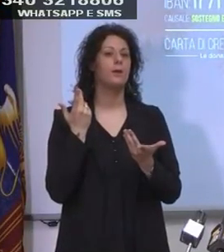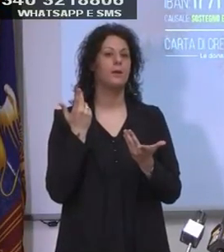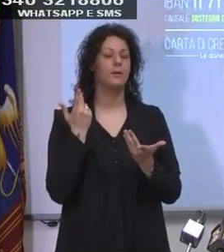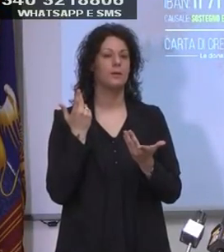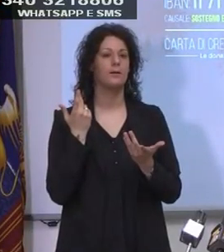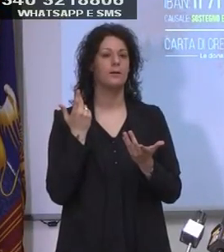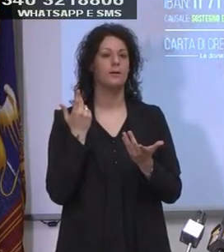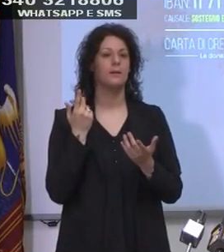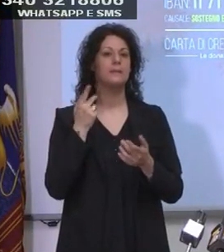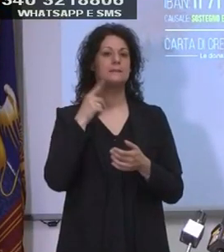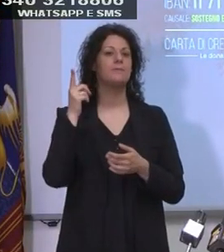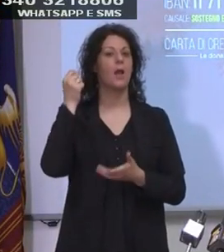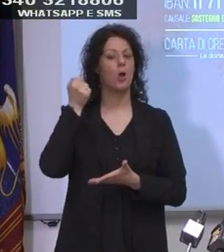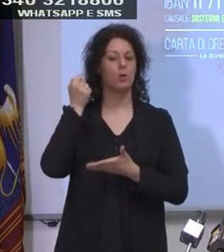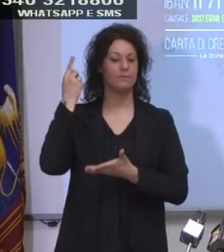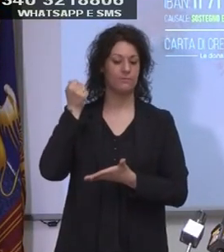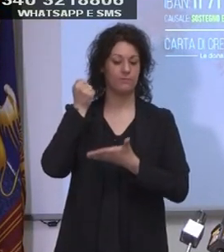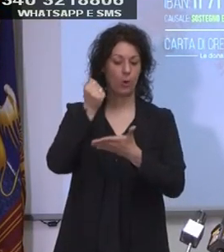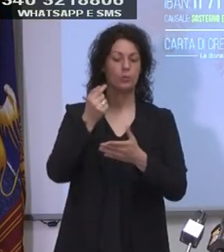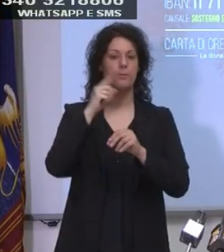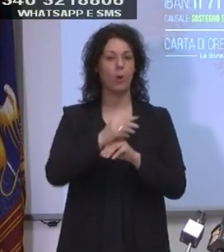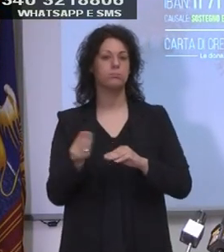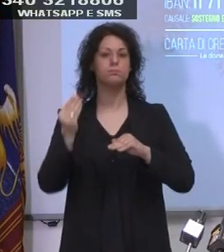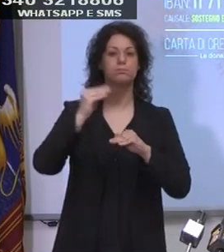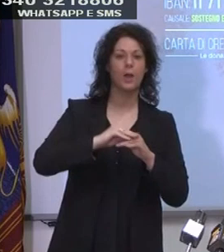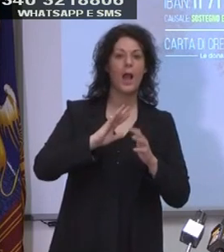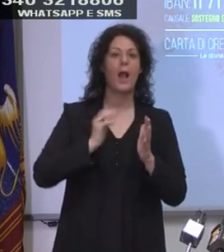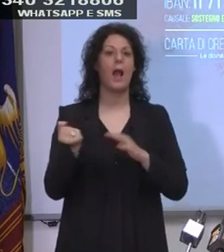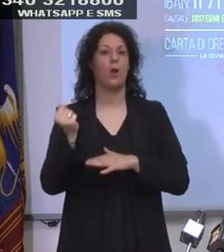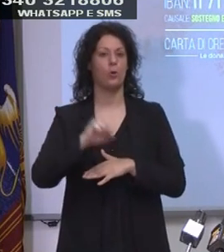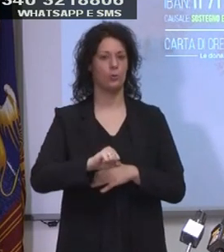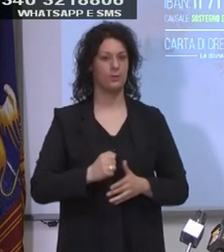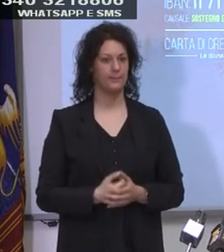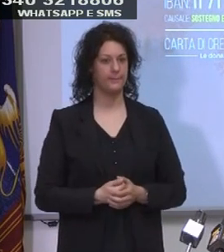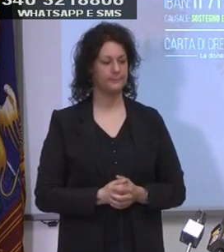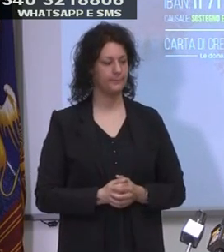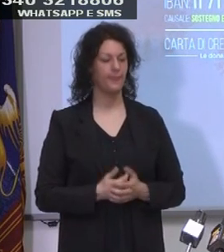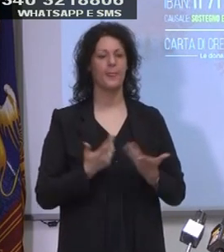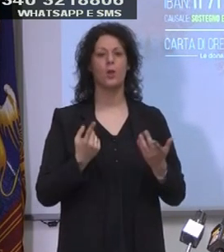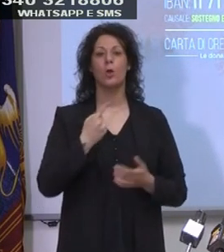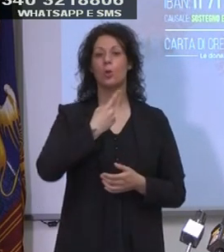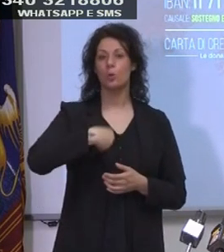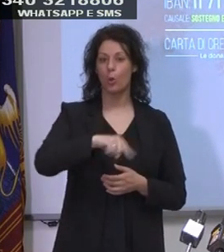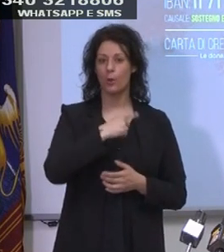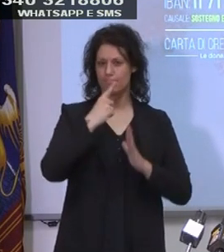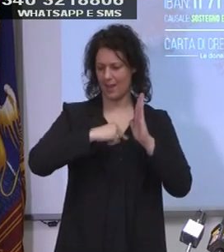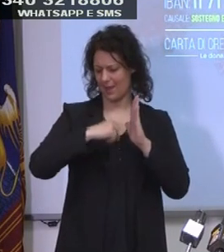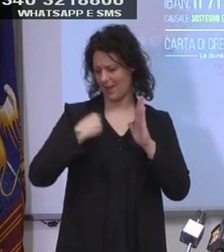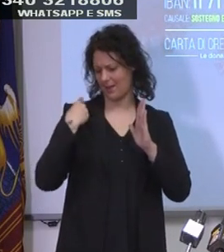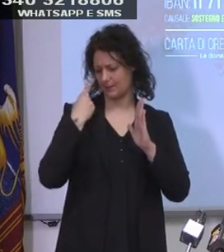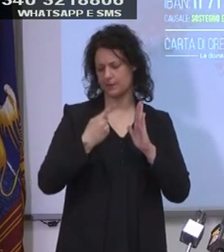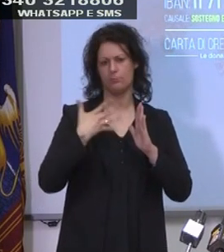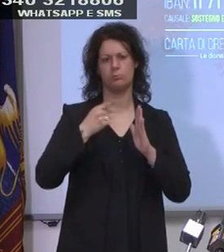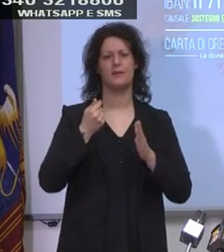a un'ulteriore messa in sicurezza delle strutture ma sanitarie. Sai, in questi mesi abbiamo investito, abbiamo portato a